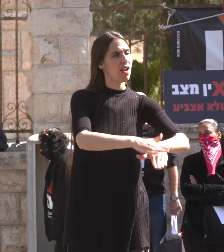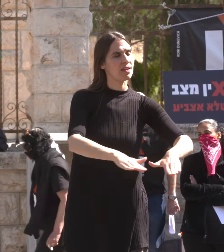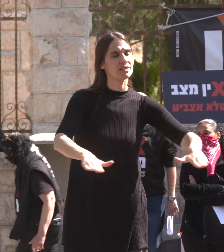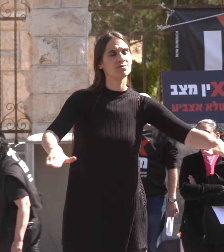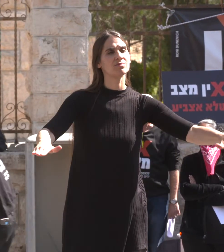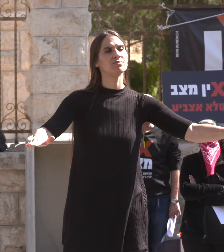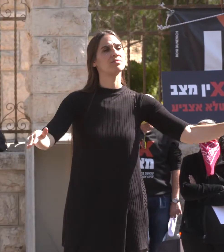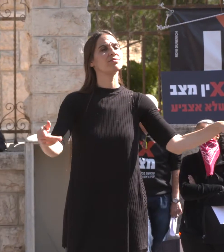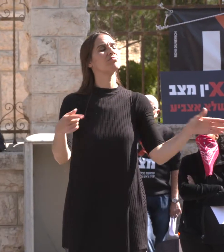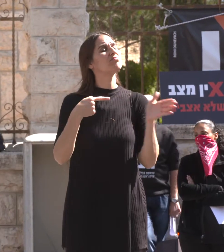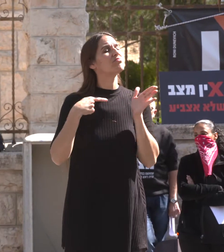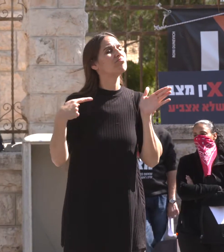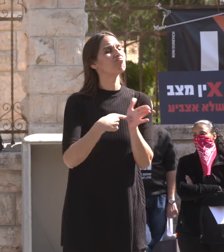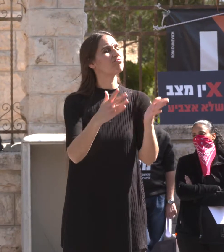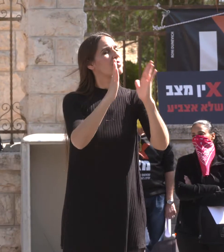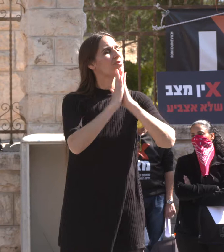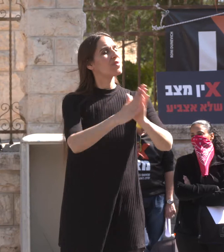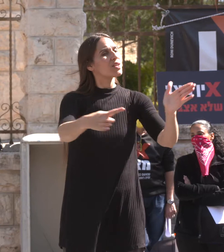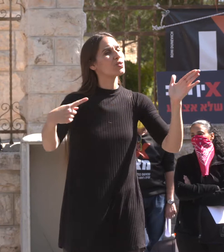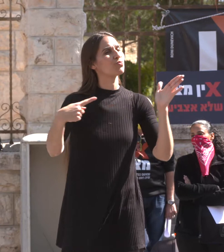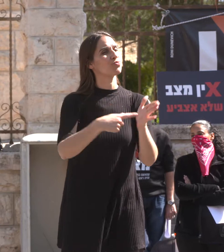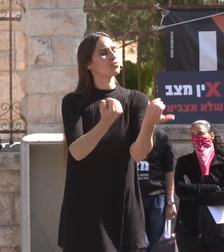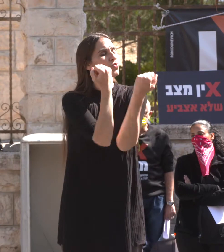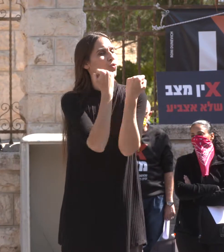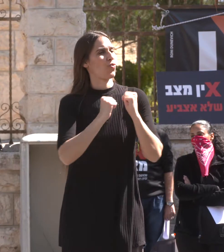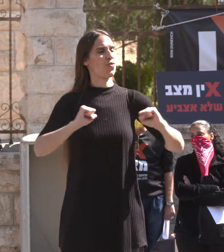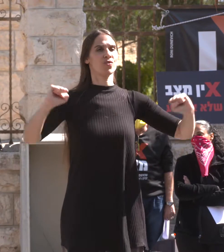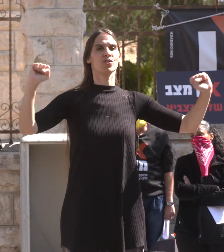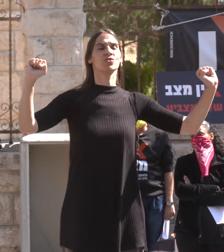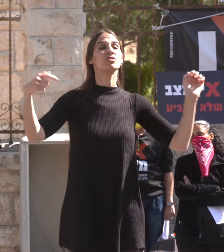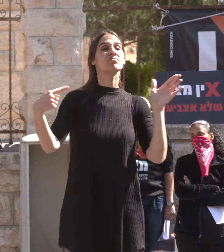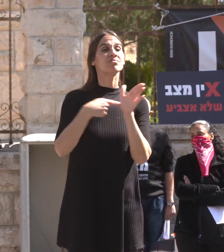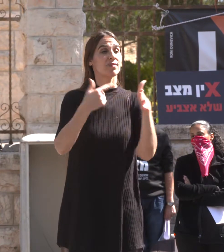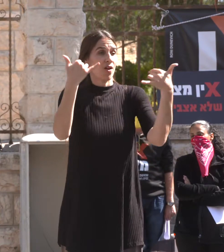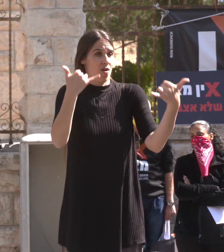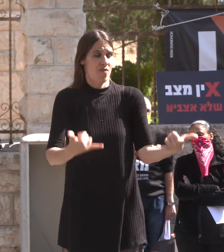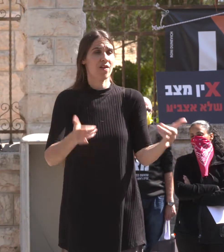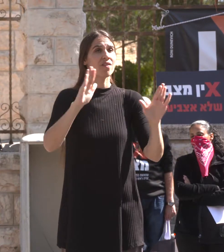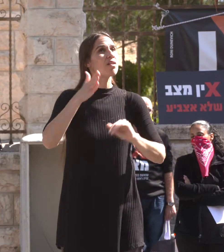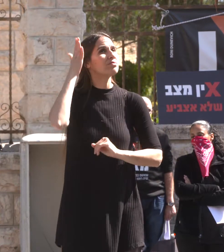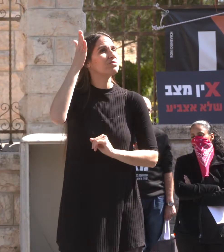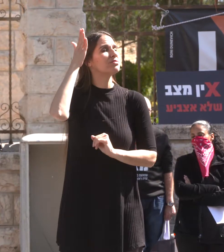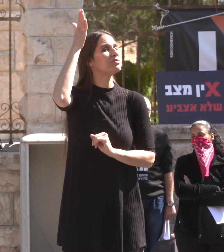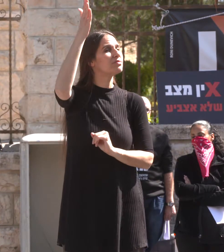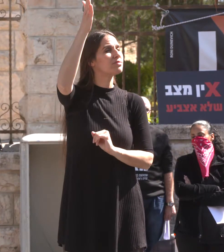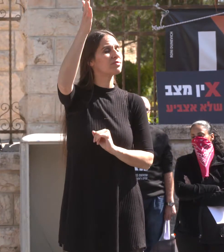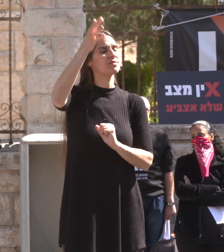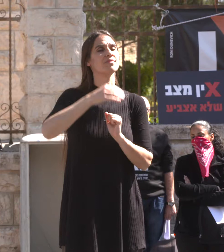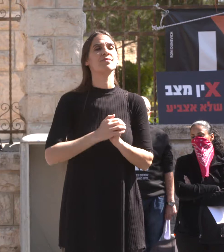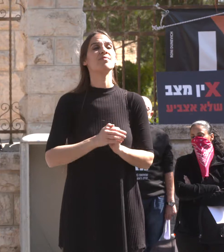על הילדים, על תקווה ועל החופש, ההווה